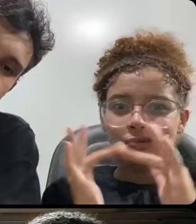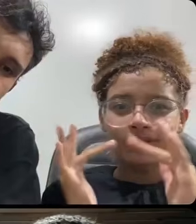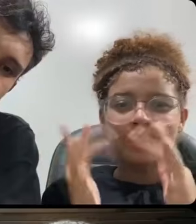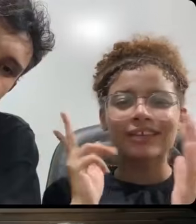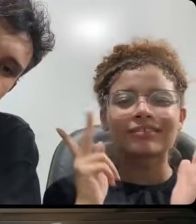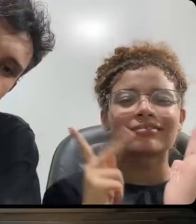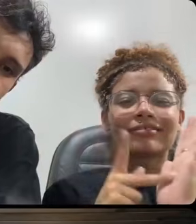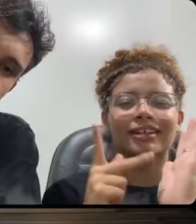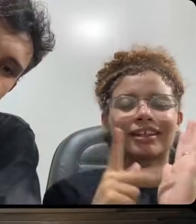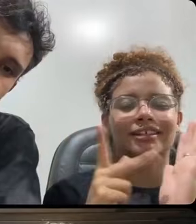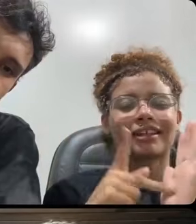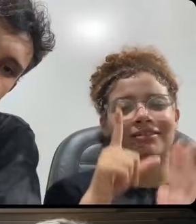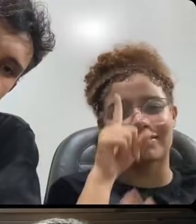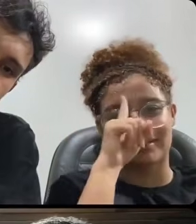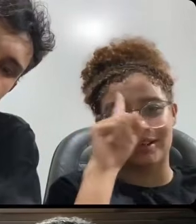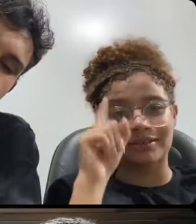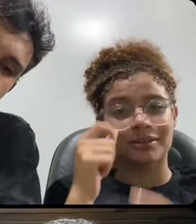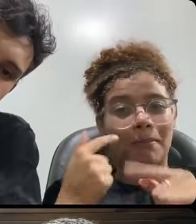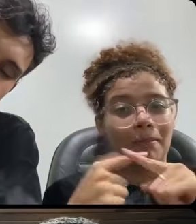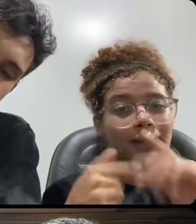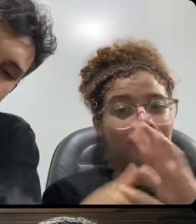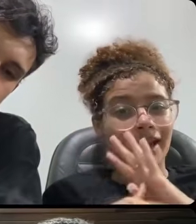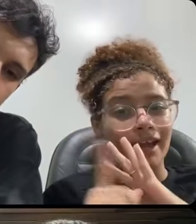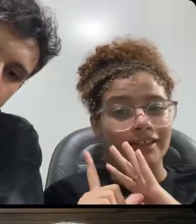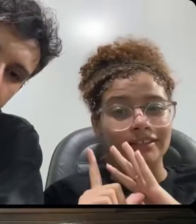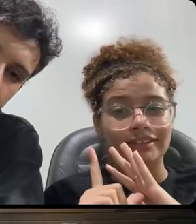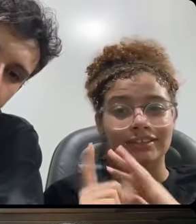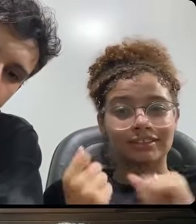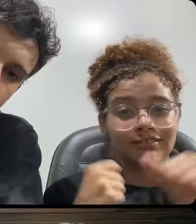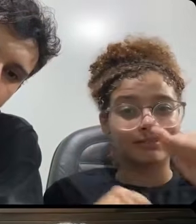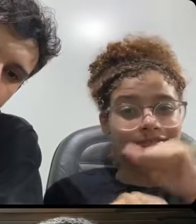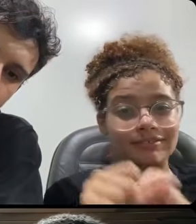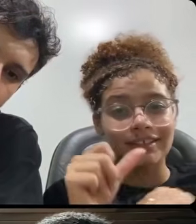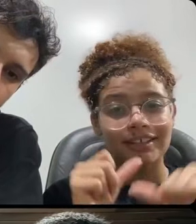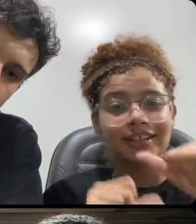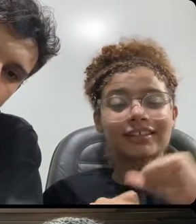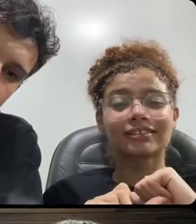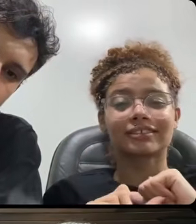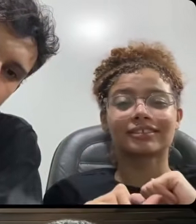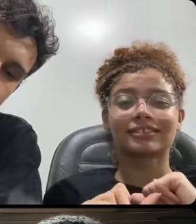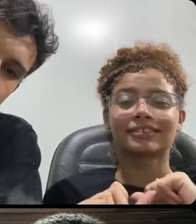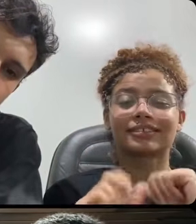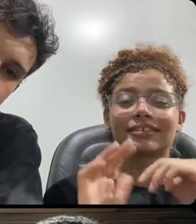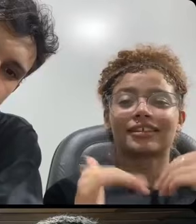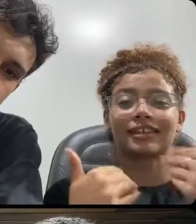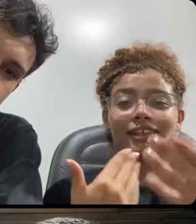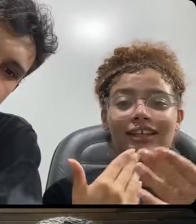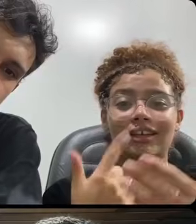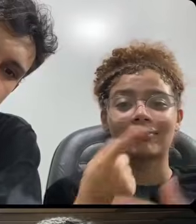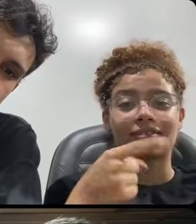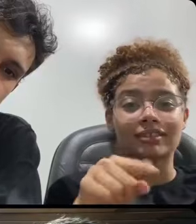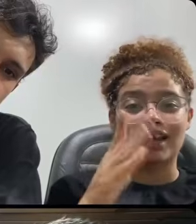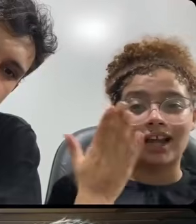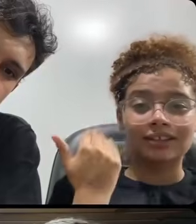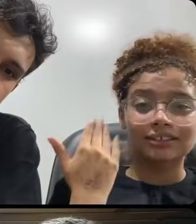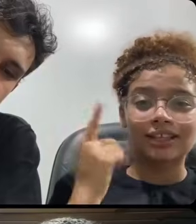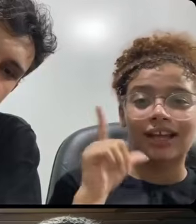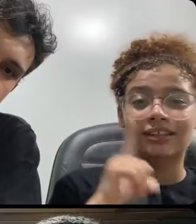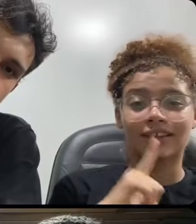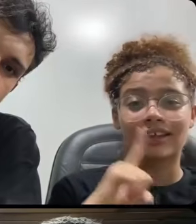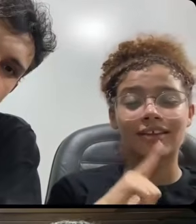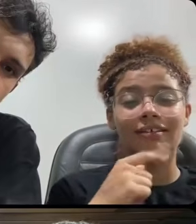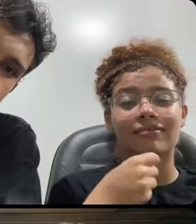Com certeza. A velha criatura já foi. Um dia nós já fomos passado. Você que está na live, um dia nós fomos